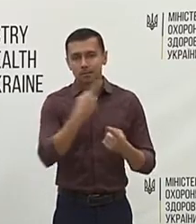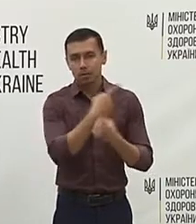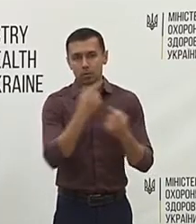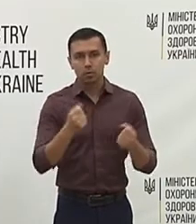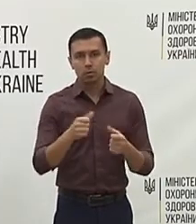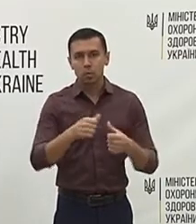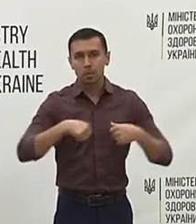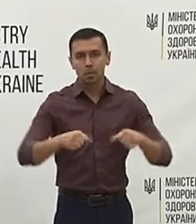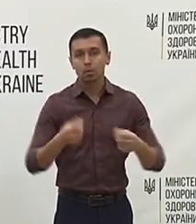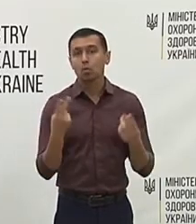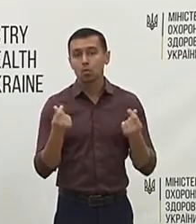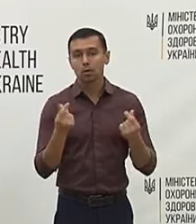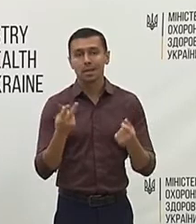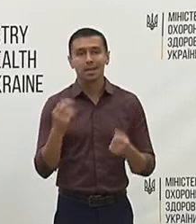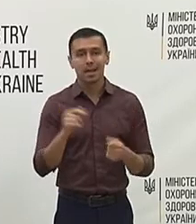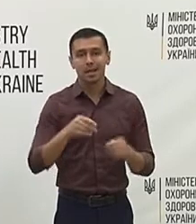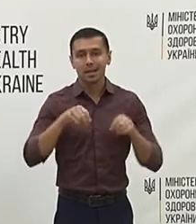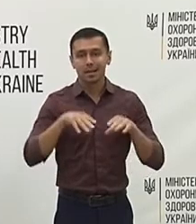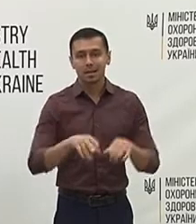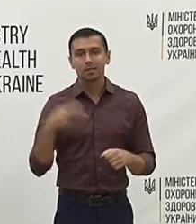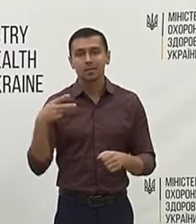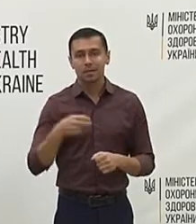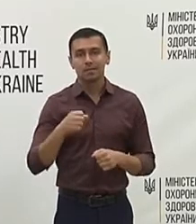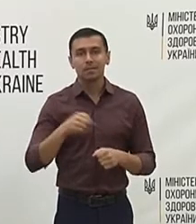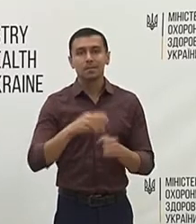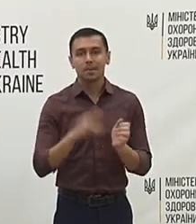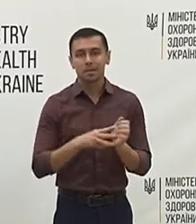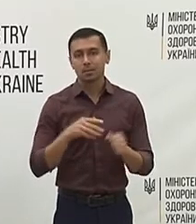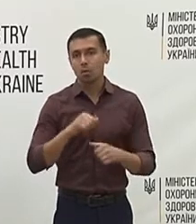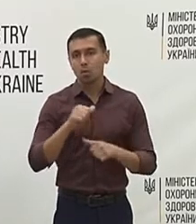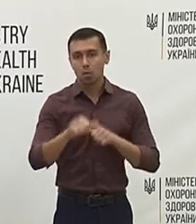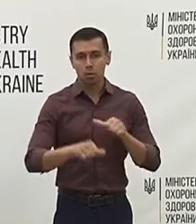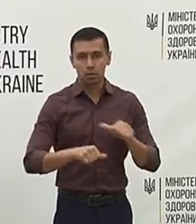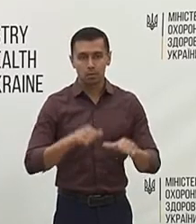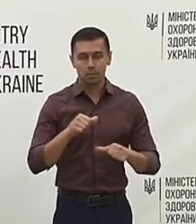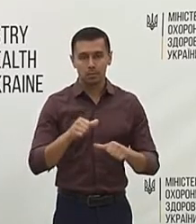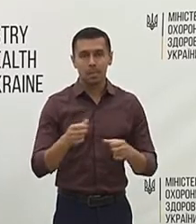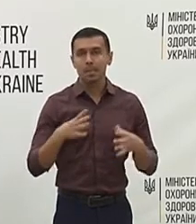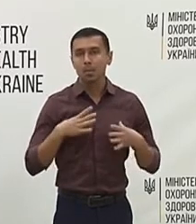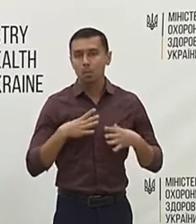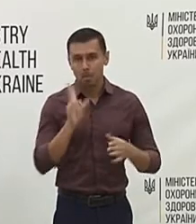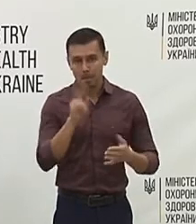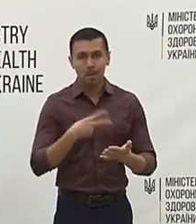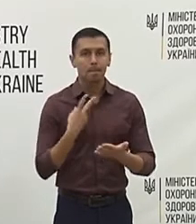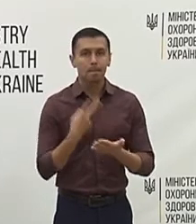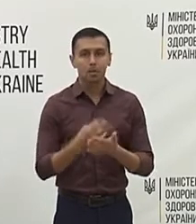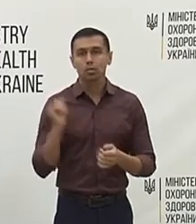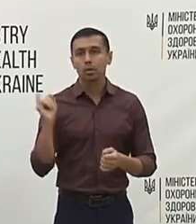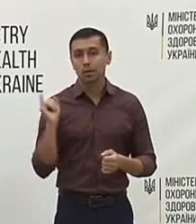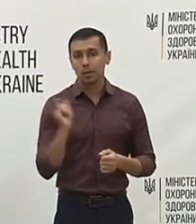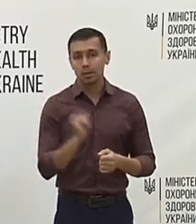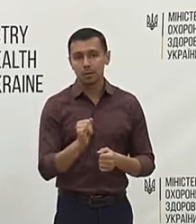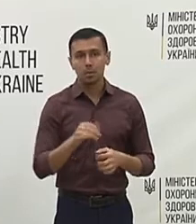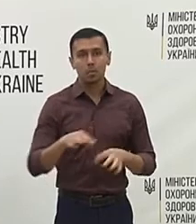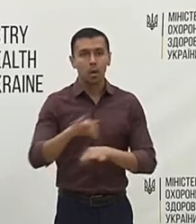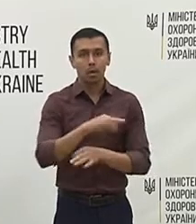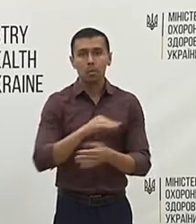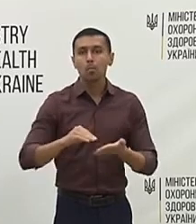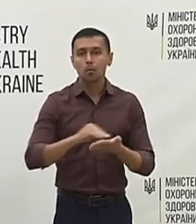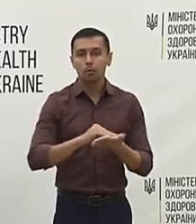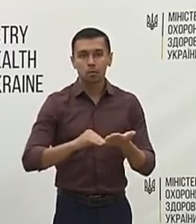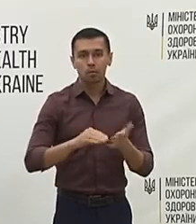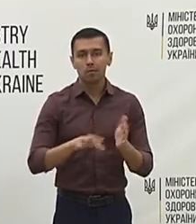комісією. Кошти для реалізації у 2018 році не було передбачено, і проєкт